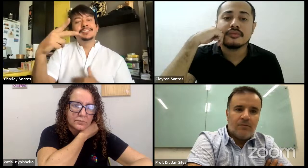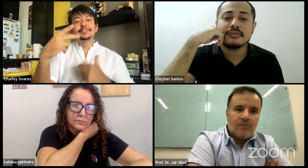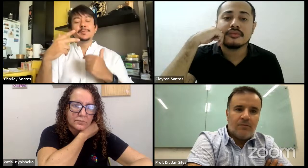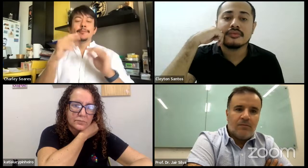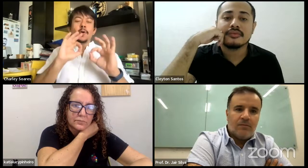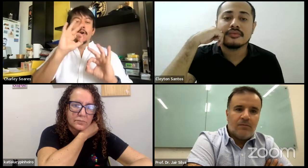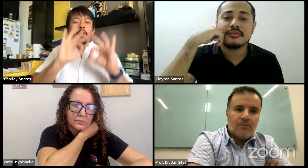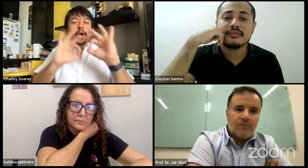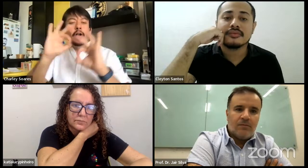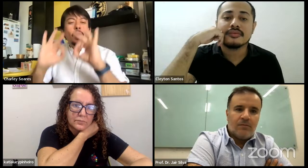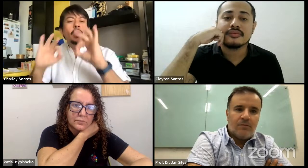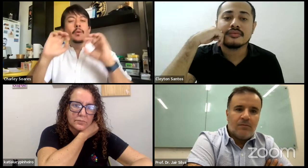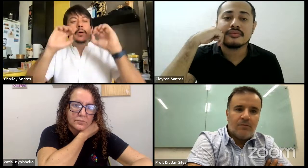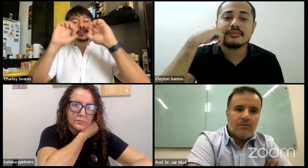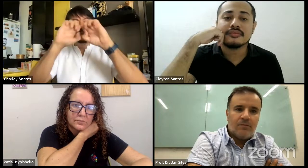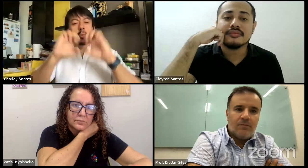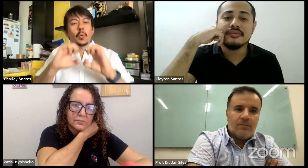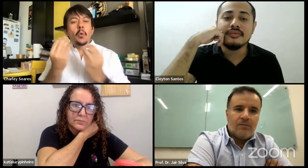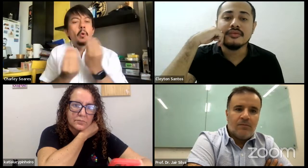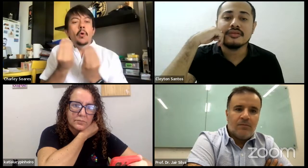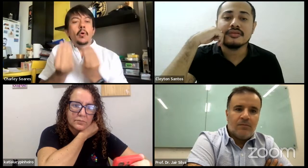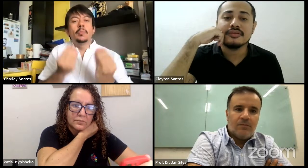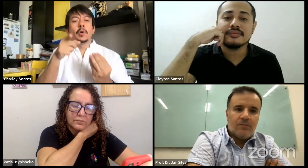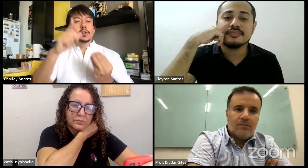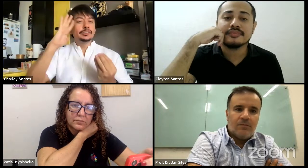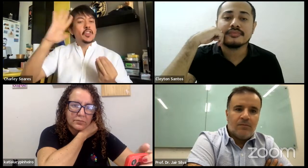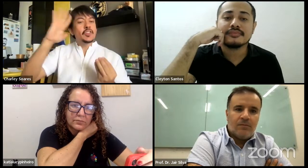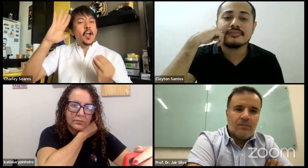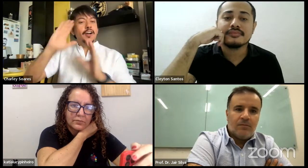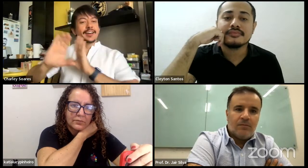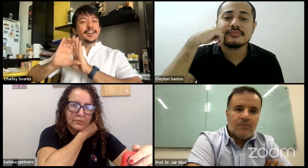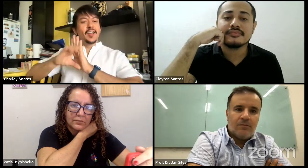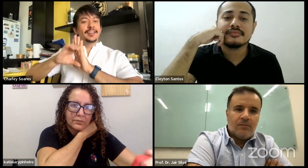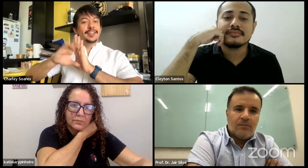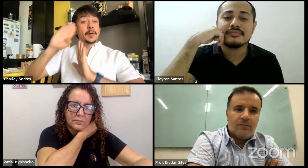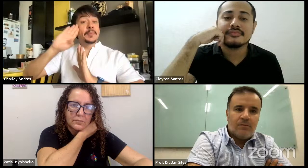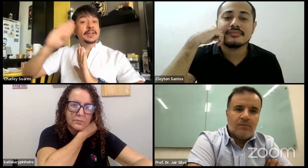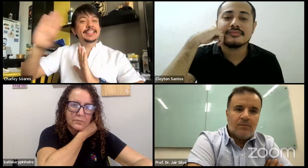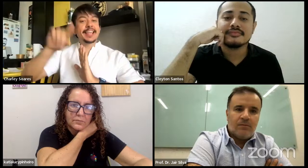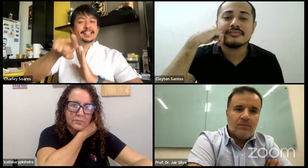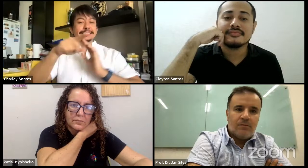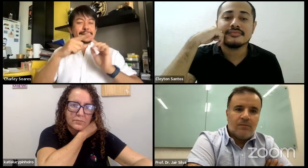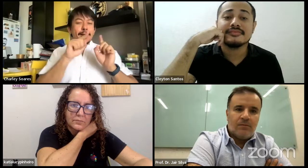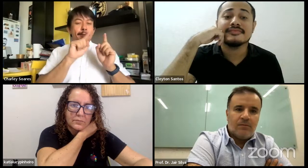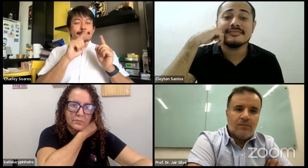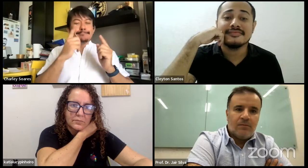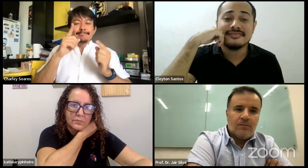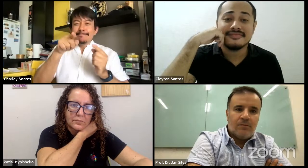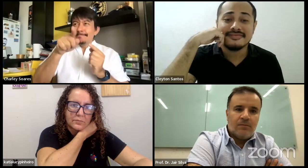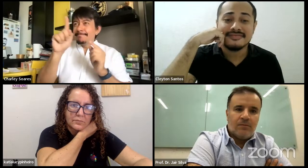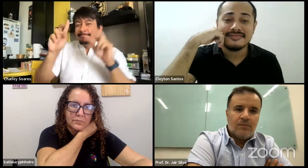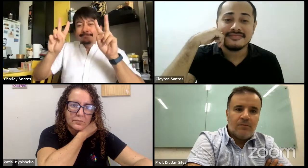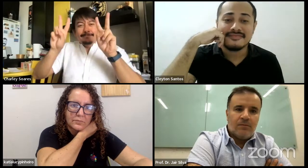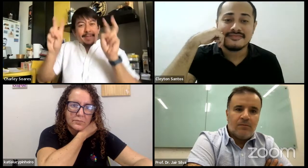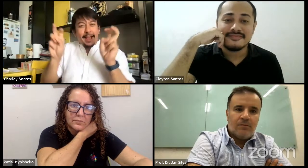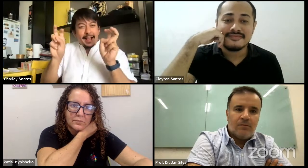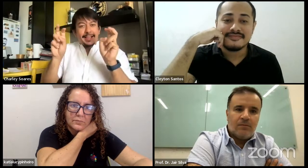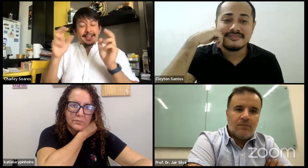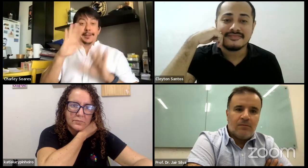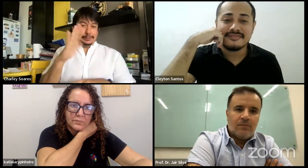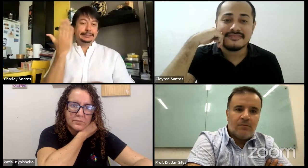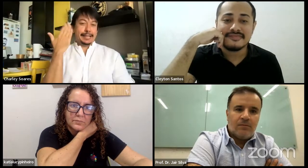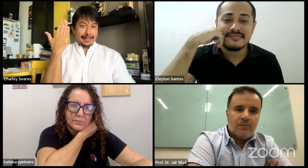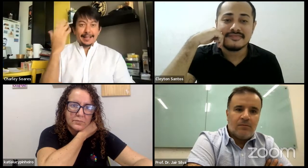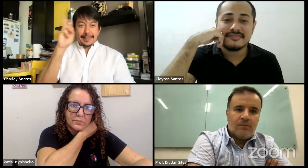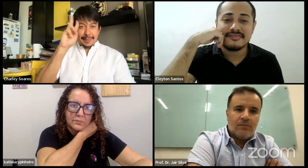Eu também gostei muito. Da organização e da estrutura do seu pensamento, dos conceitos que você